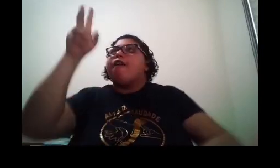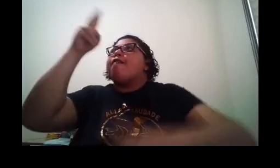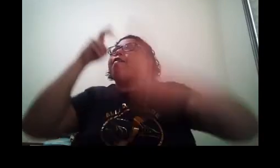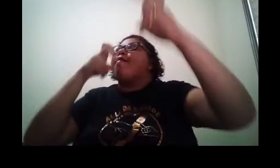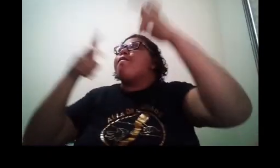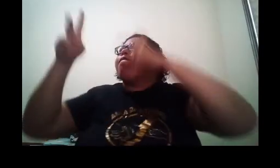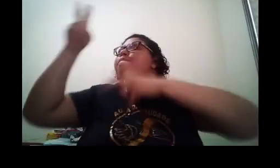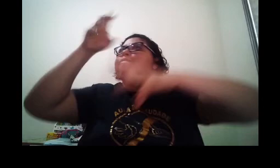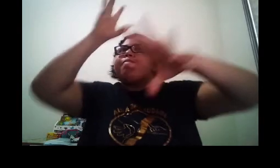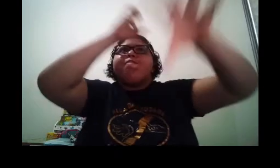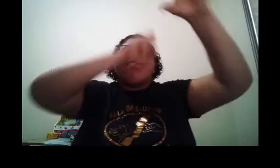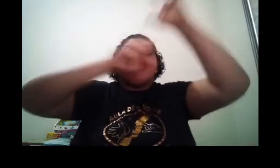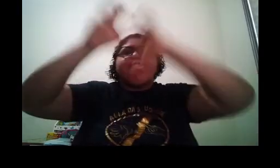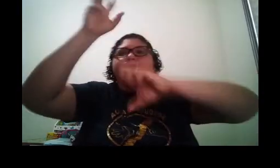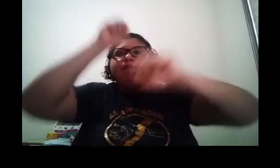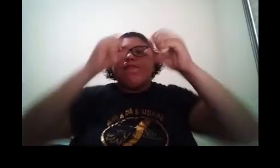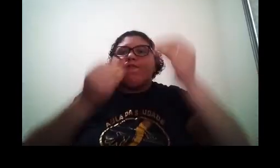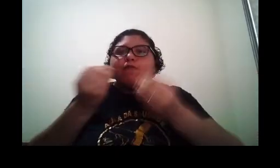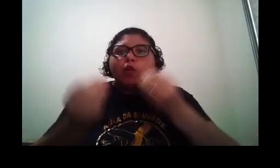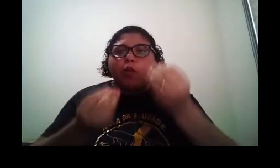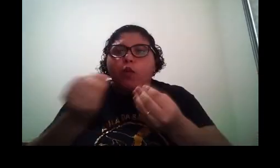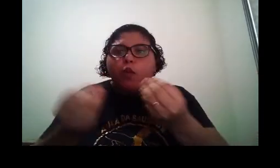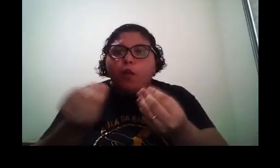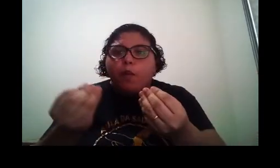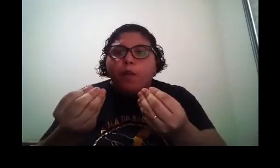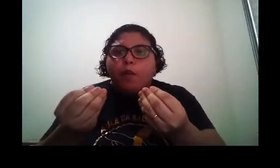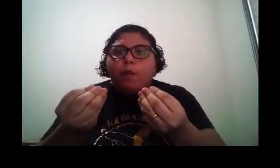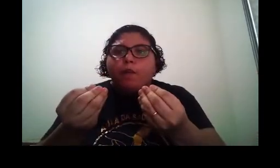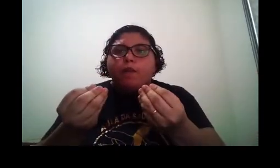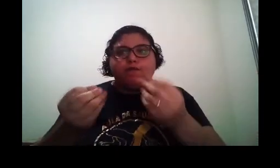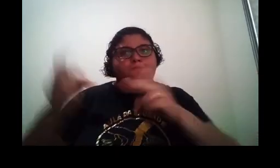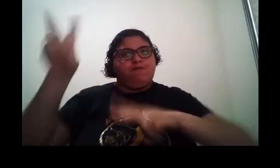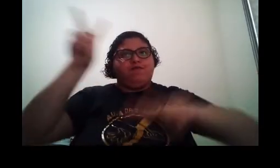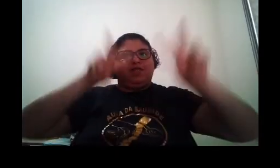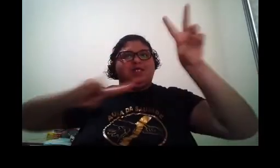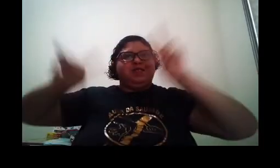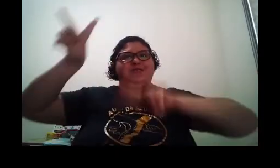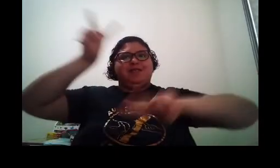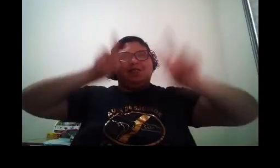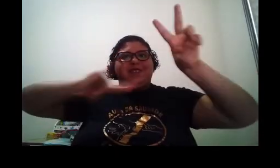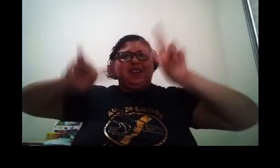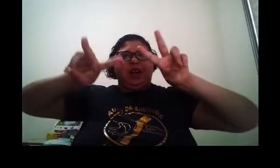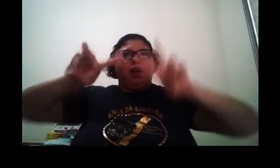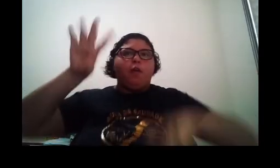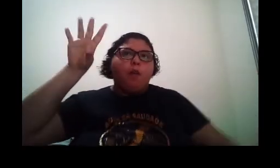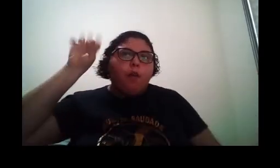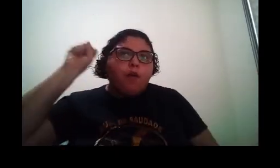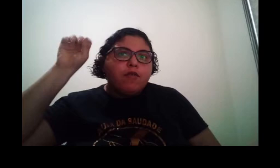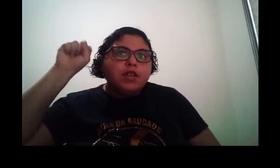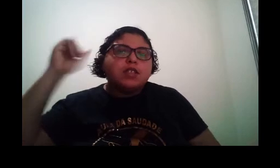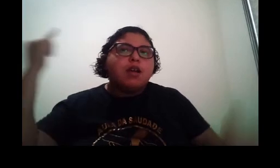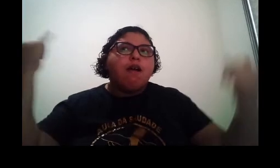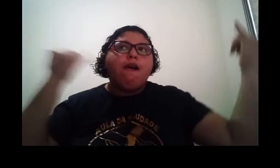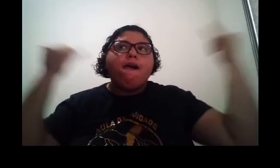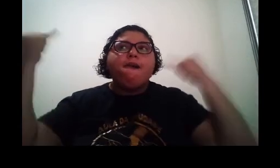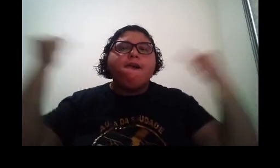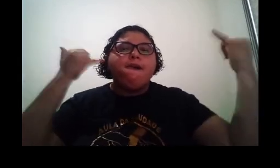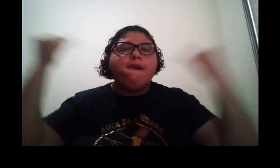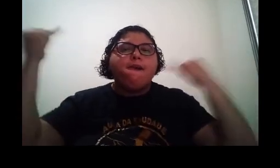pode retomar o fato de como o surdo ele compreende o mundo. Por exemplo, o ouvinte ele aprende isso de forma por meio, né,